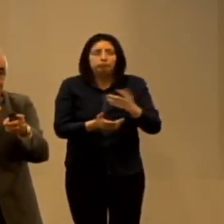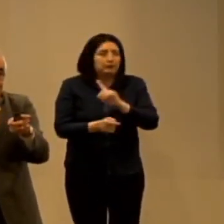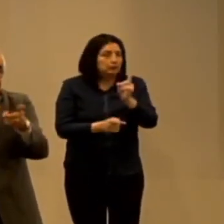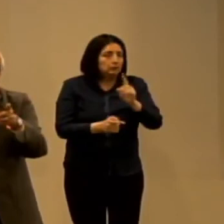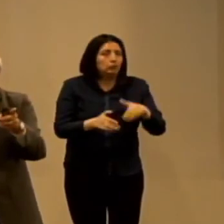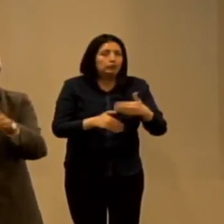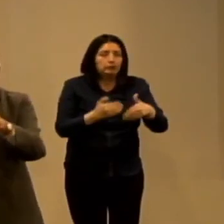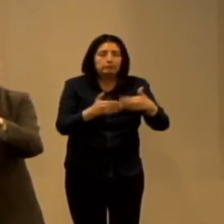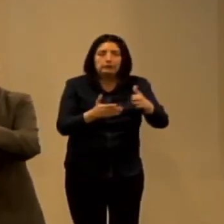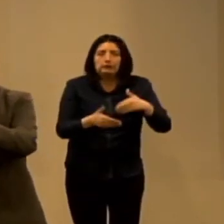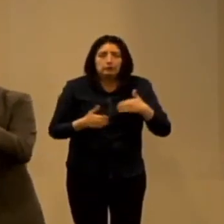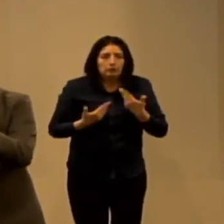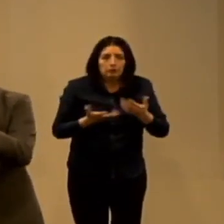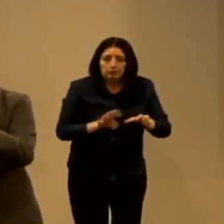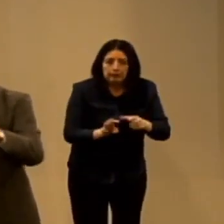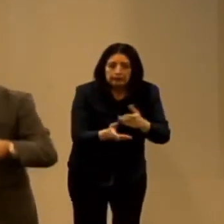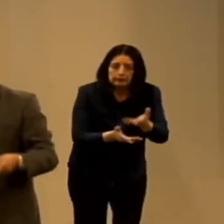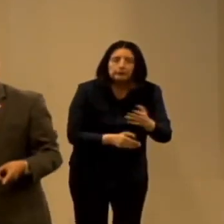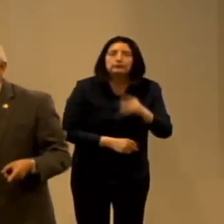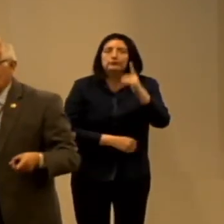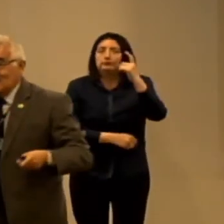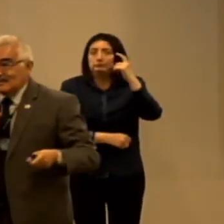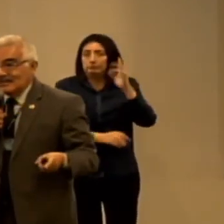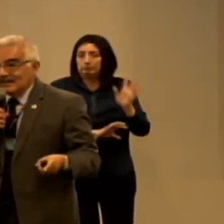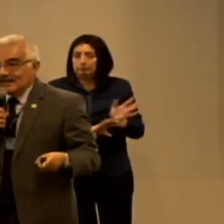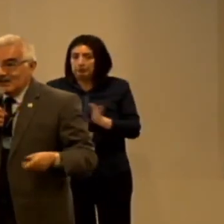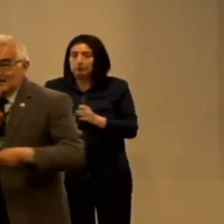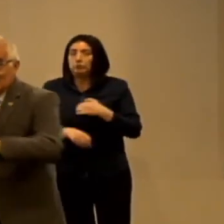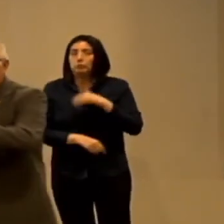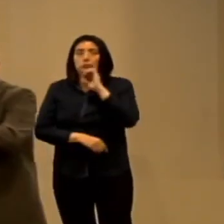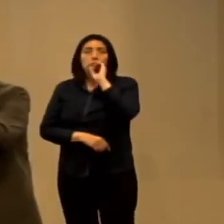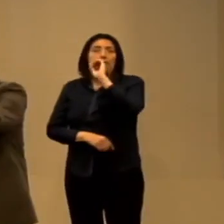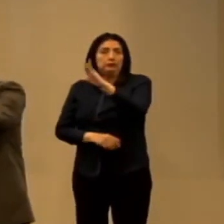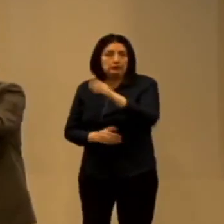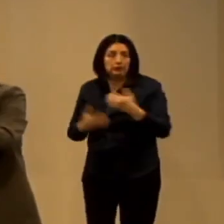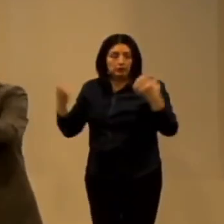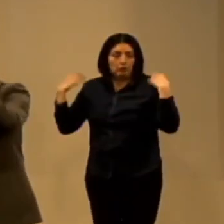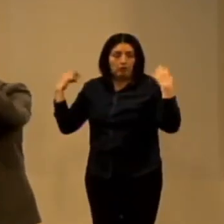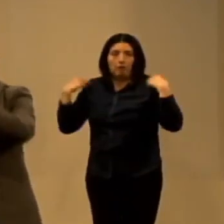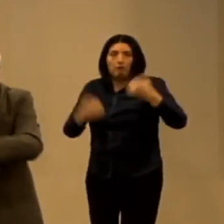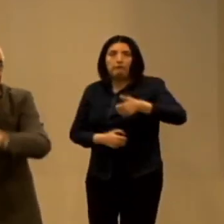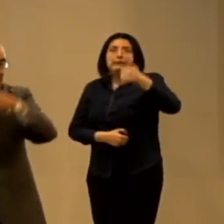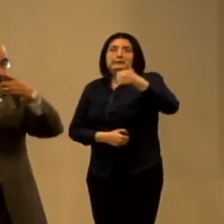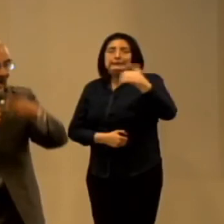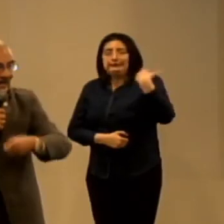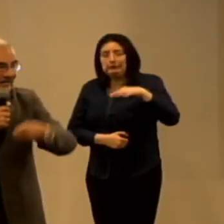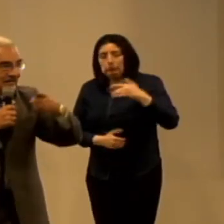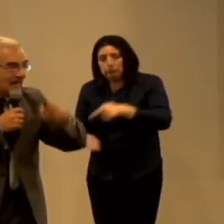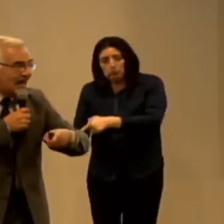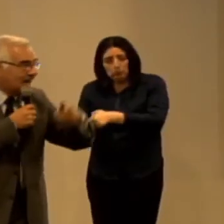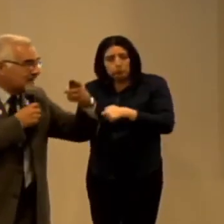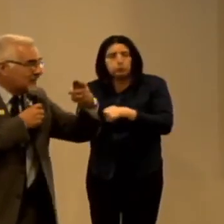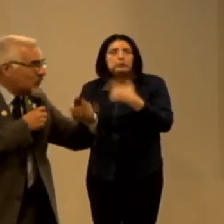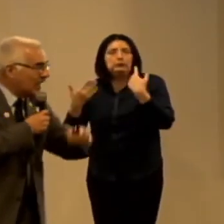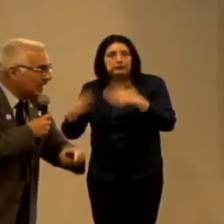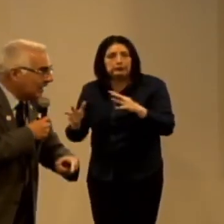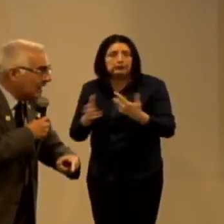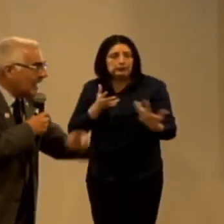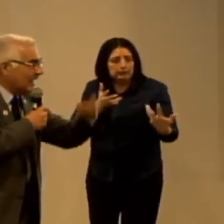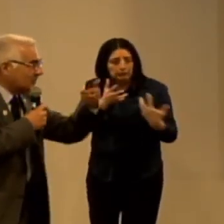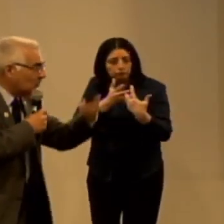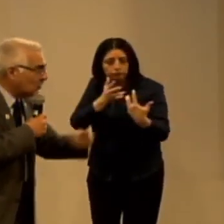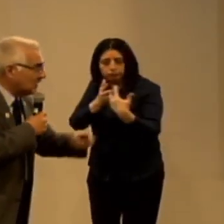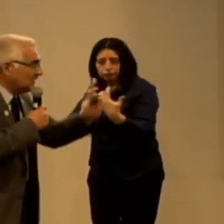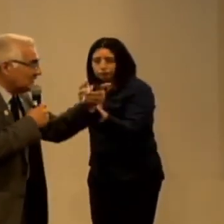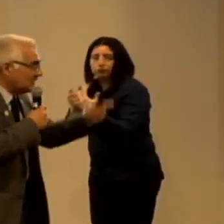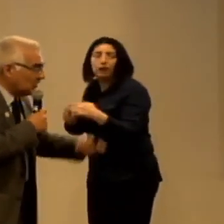deficiencias. Esa es la política que tenemos que seguir. Por lo tanto, por eso decía que nuestra dirección está obligada a estar articulada